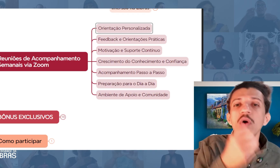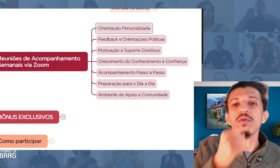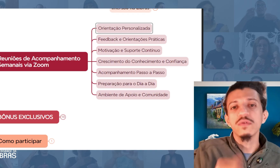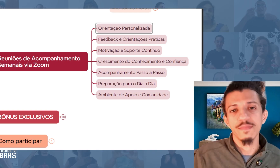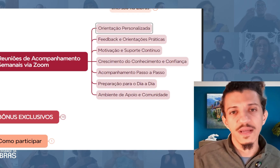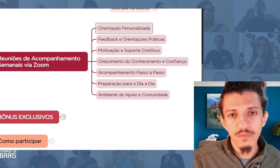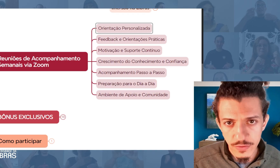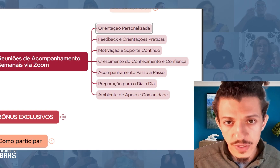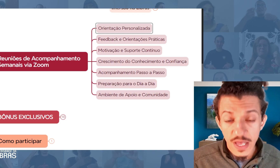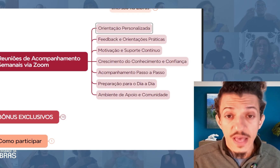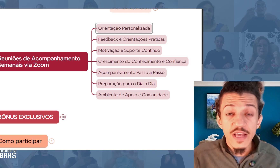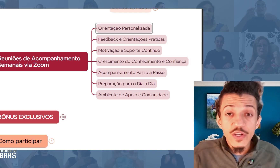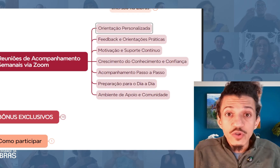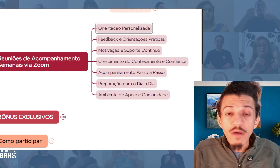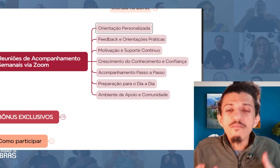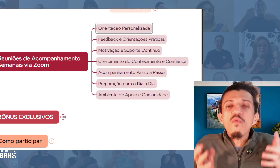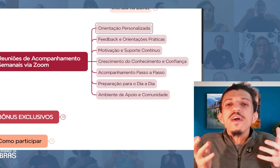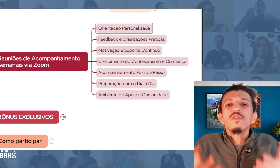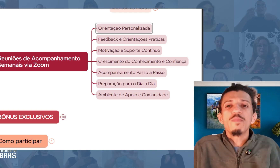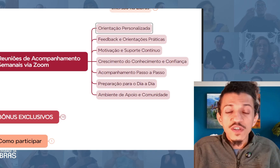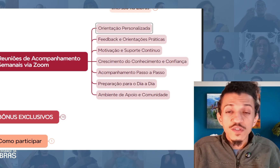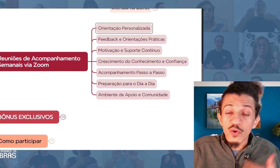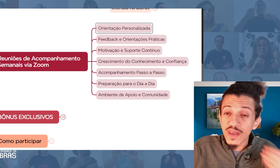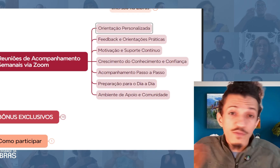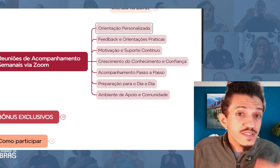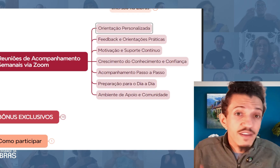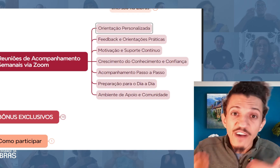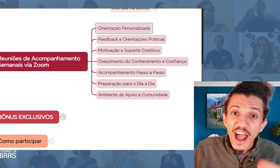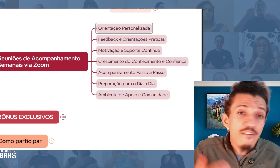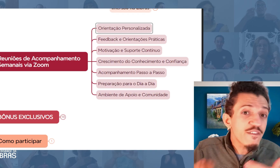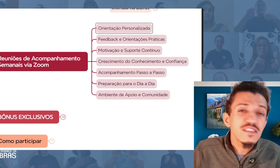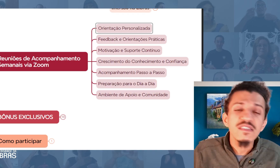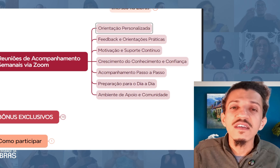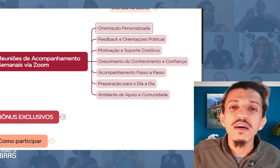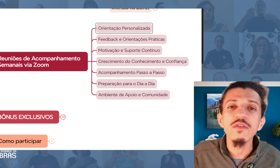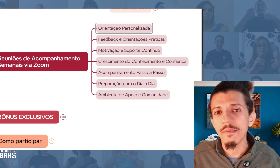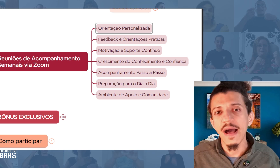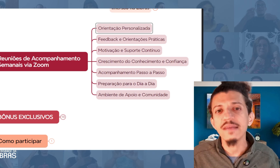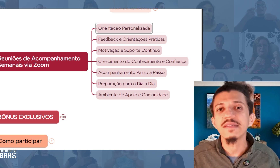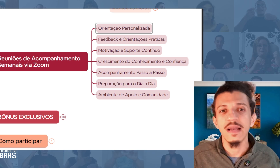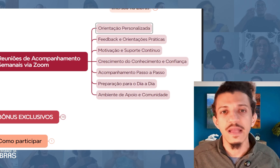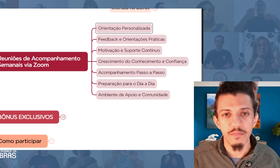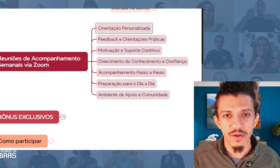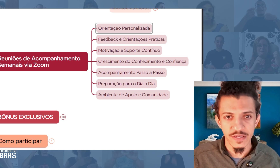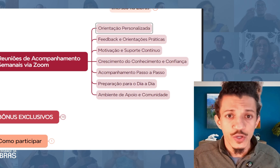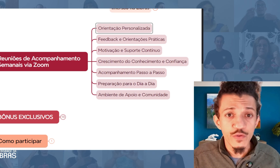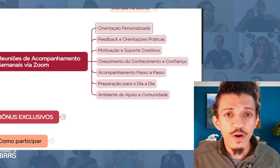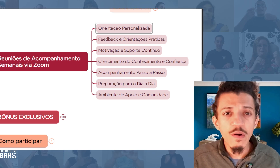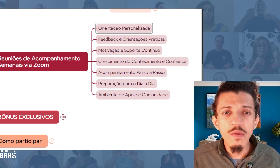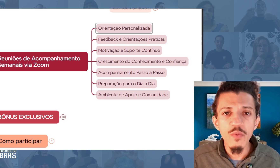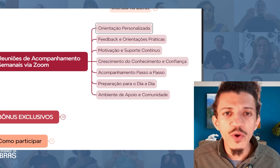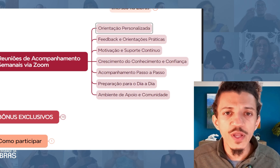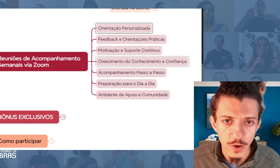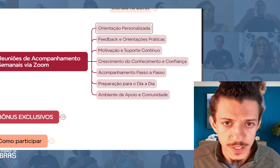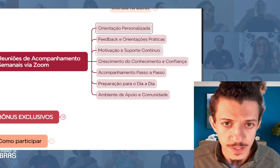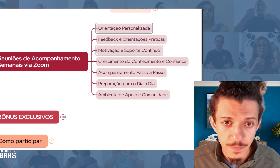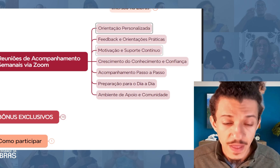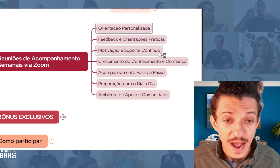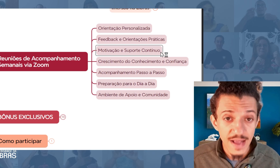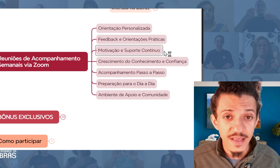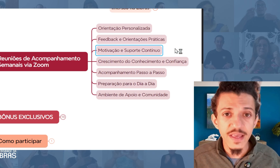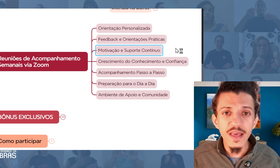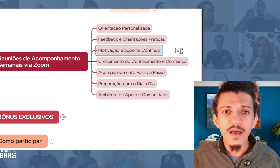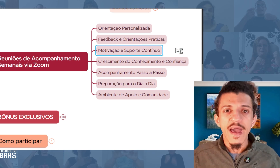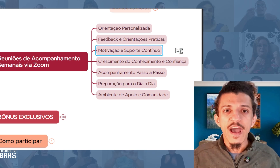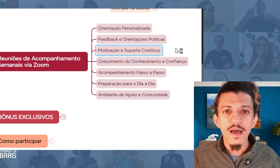outros mentorados. E isso é muito poderoso porque você vai avançando ainda mais na Libras, de forma muito poderosa. Aqui